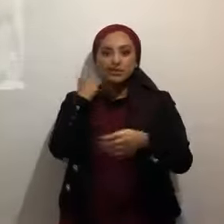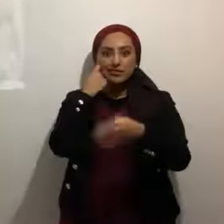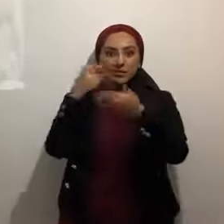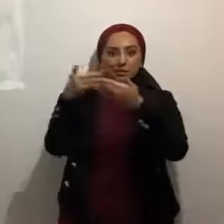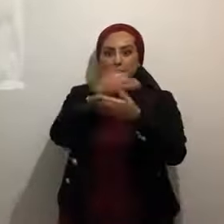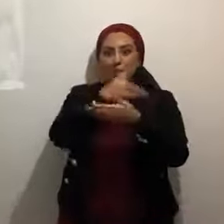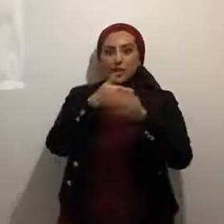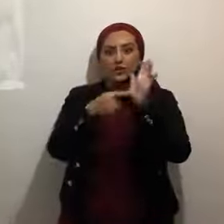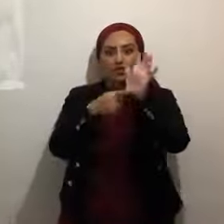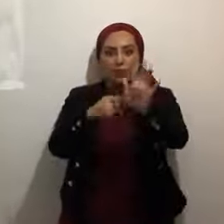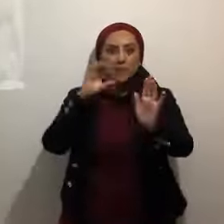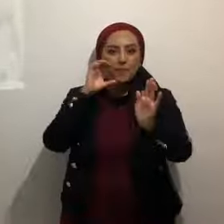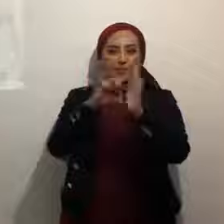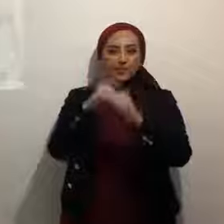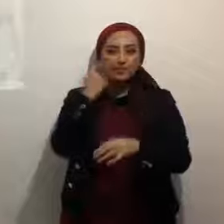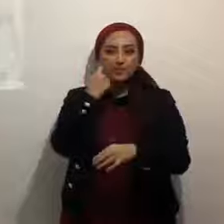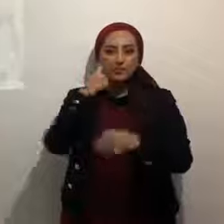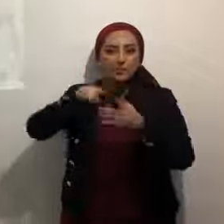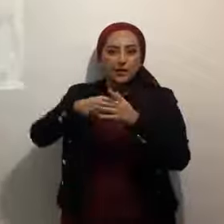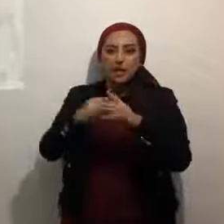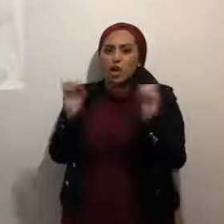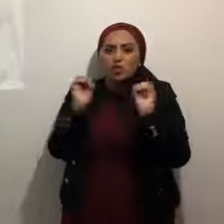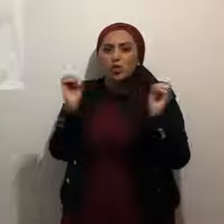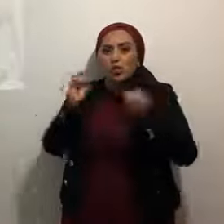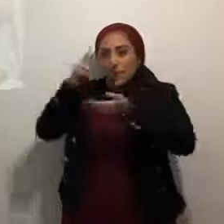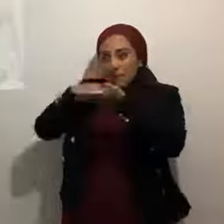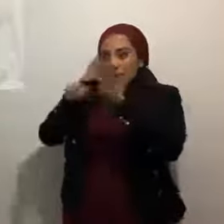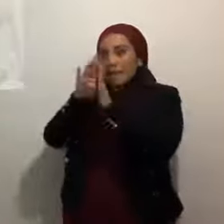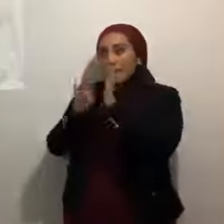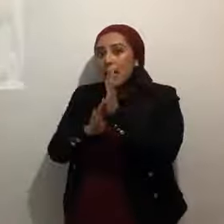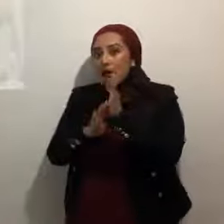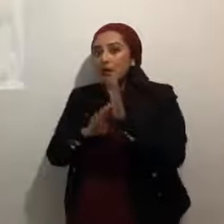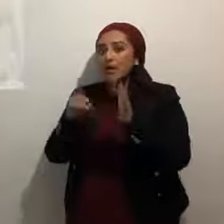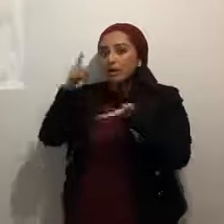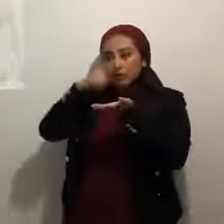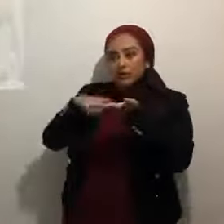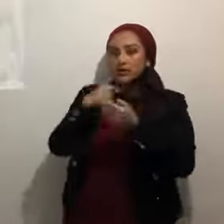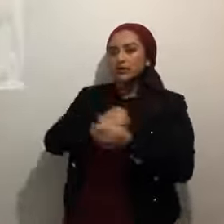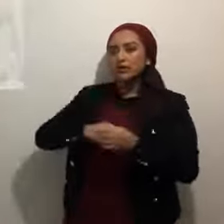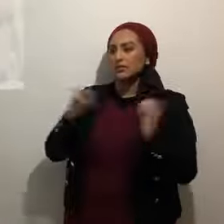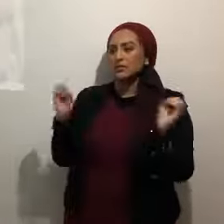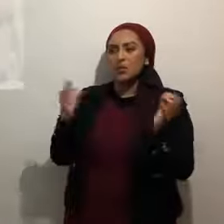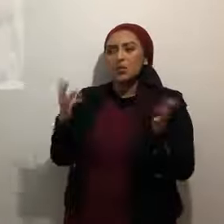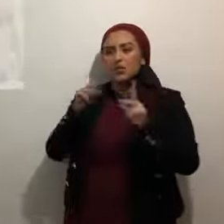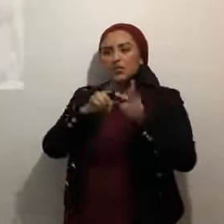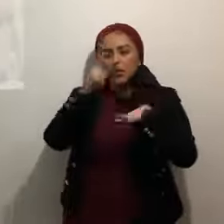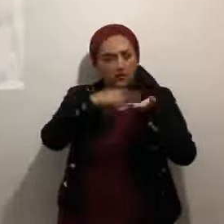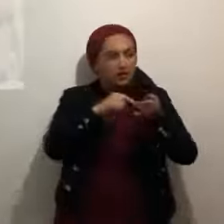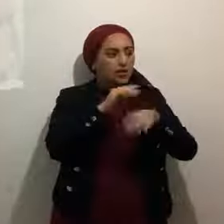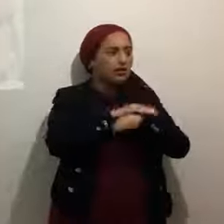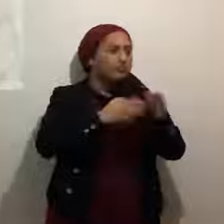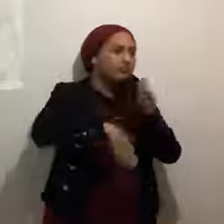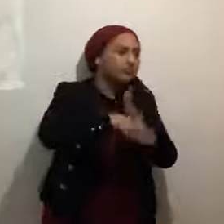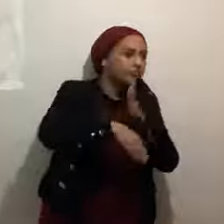este tema. Nadie busca la salvación, nadie busca arrepentirse, no, puras cosas vanas, fútbol, etcétera, actrices,